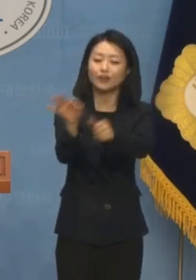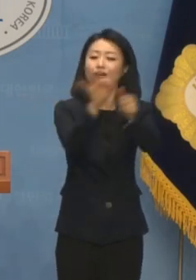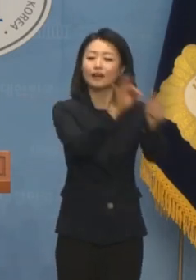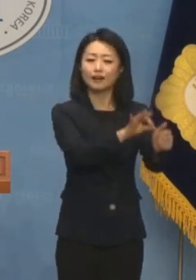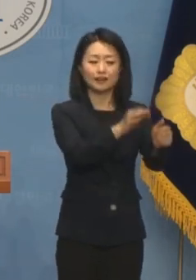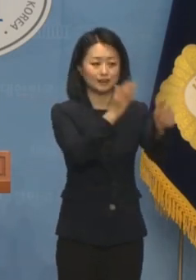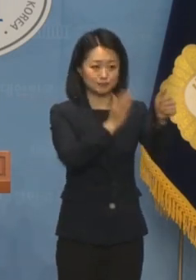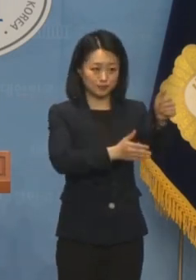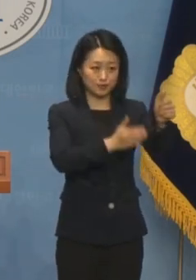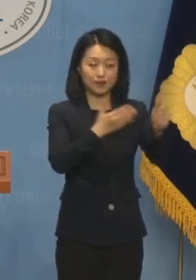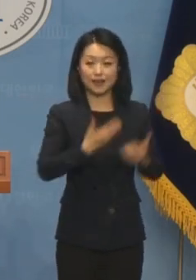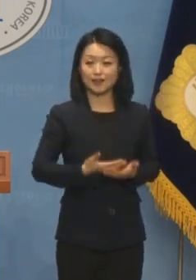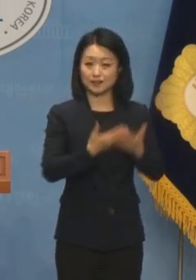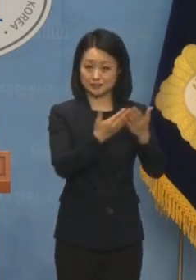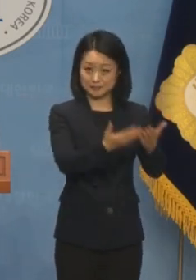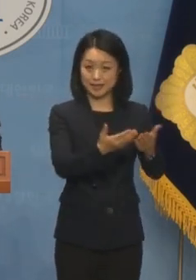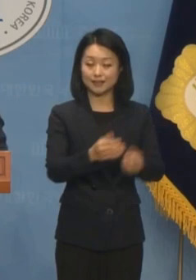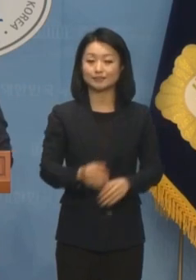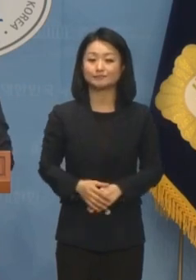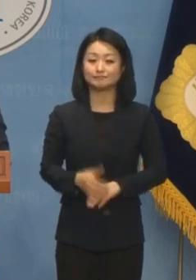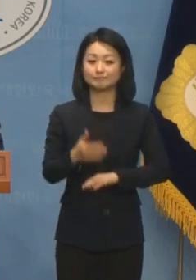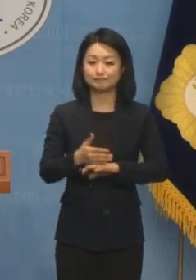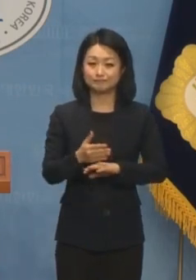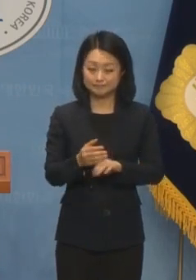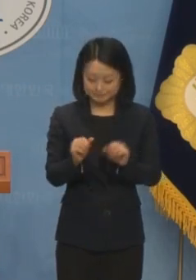분명히 알려드립니다. 이상입니다.